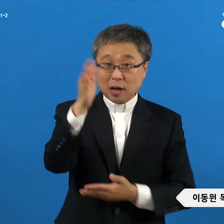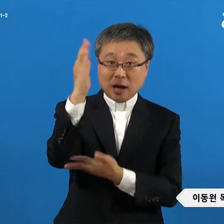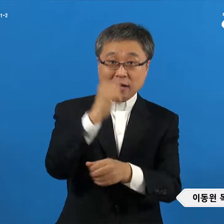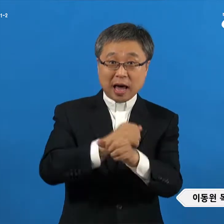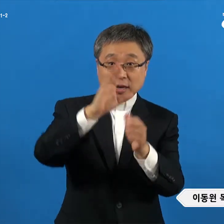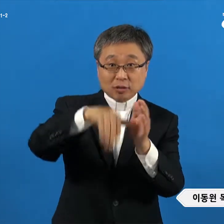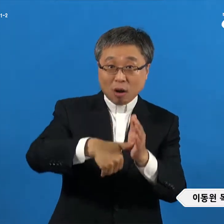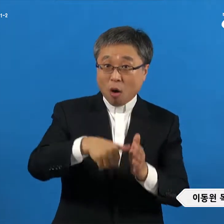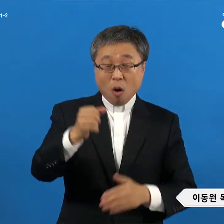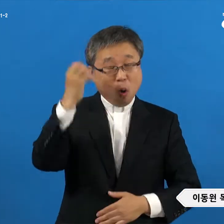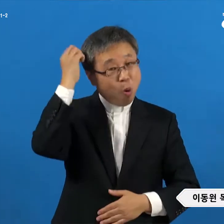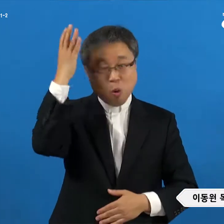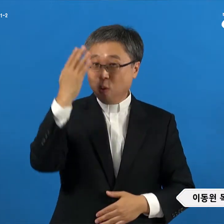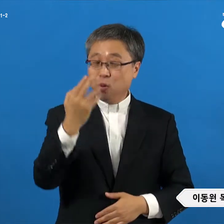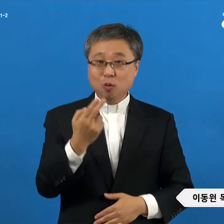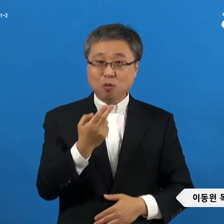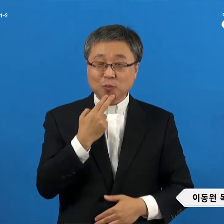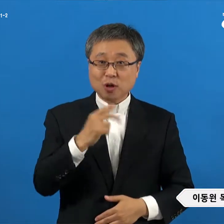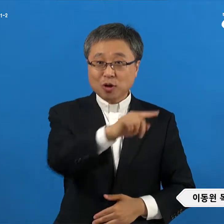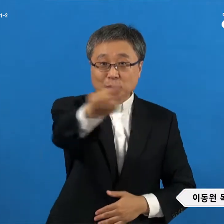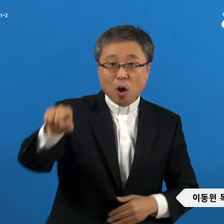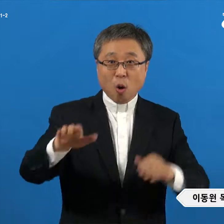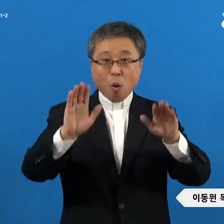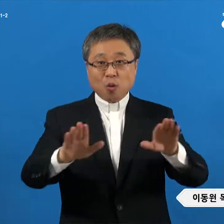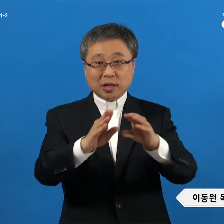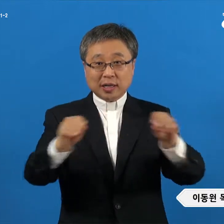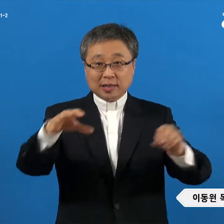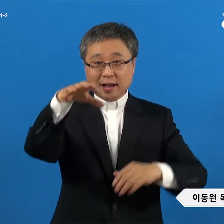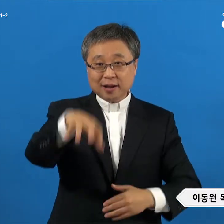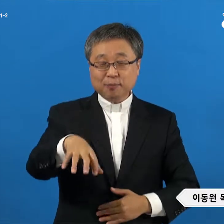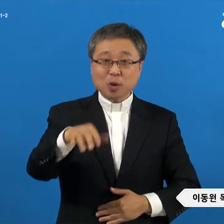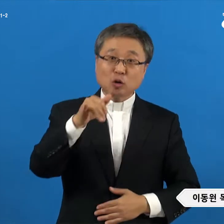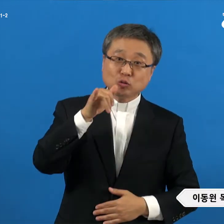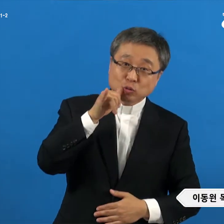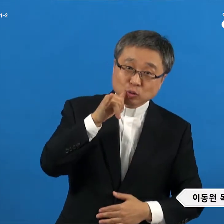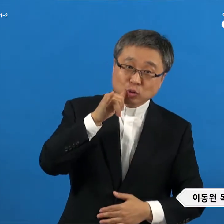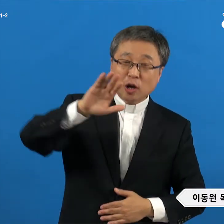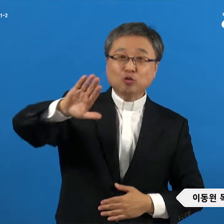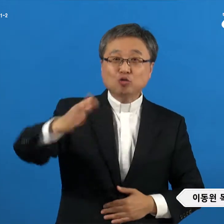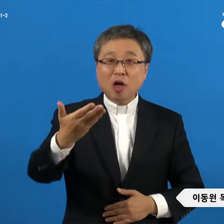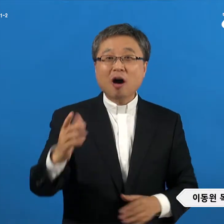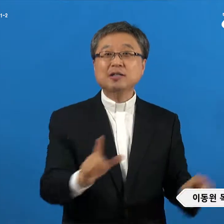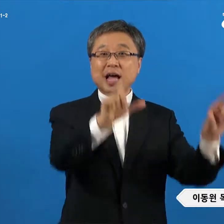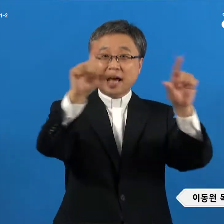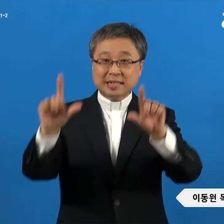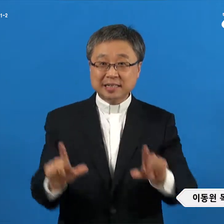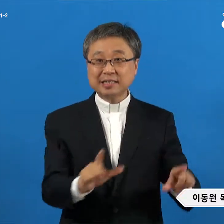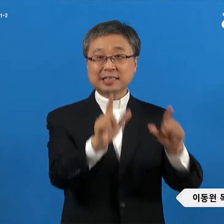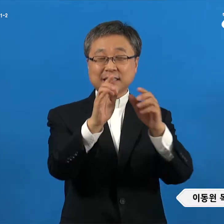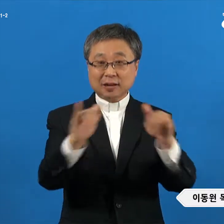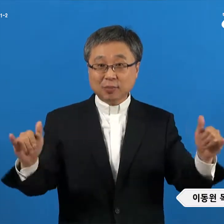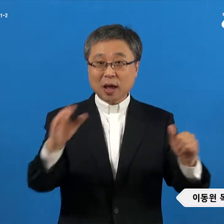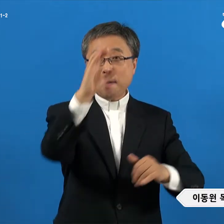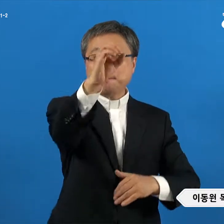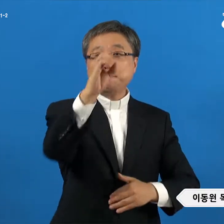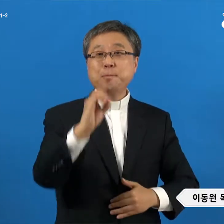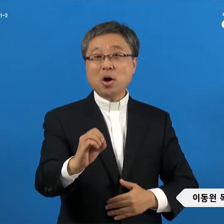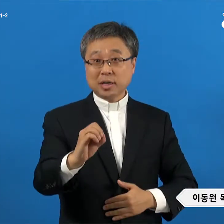잊어버릴 수가 없어요. 여러분, 오늘 이 땅에 중독되어 살아가는 사람들의 퍼센테이지가